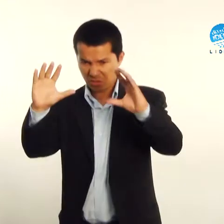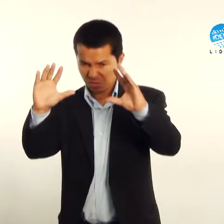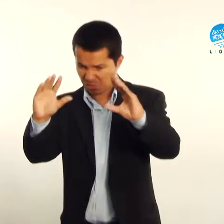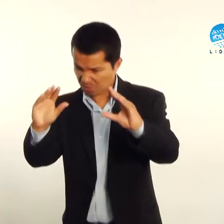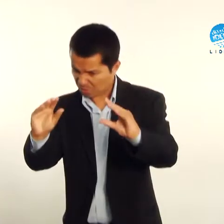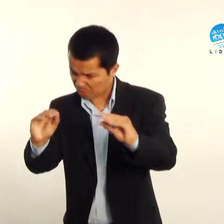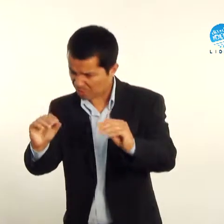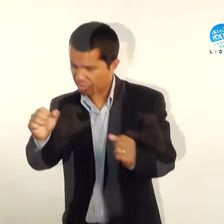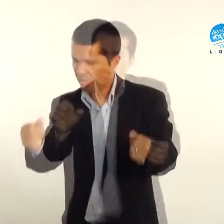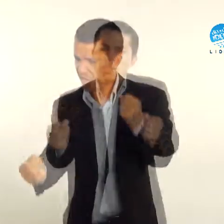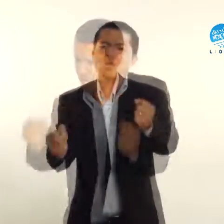pneu do carro?